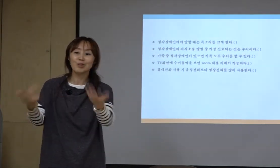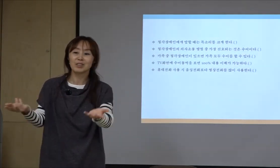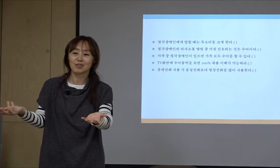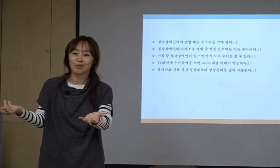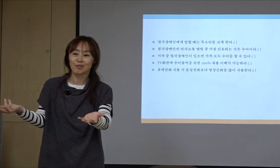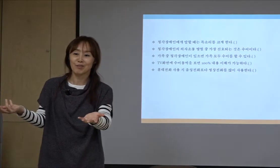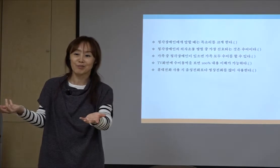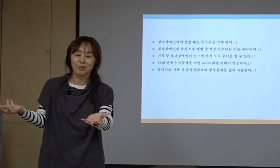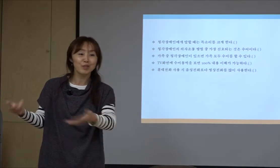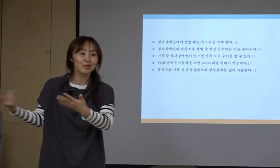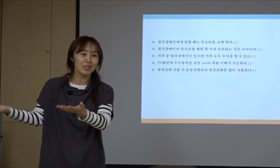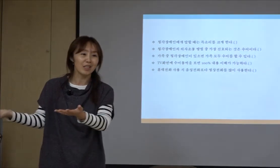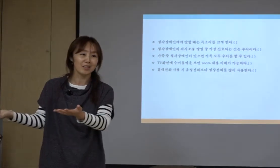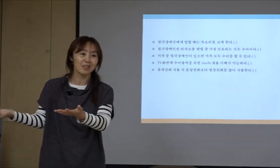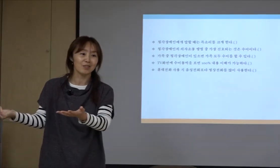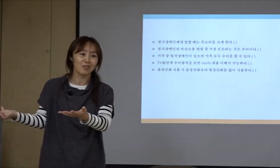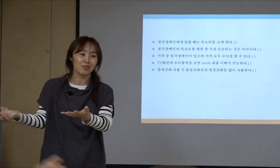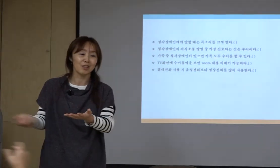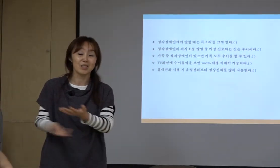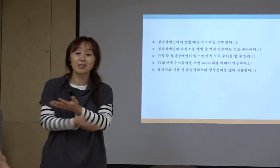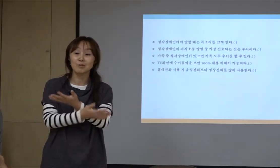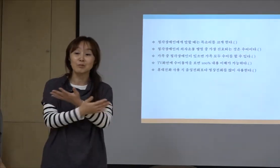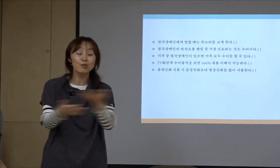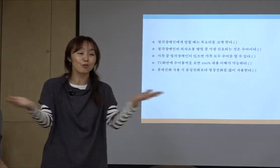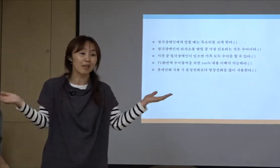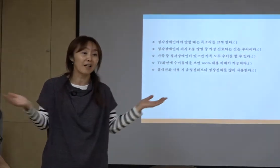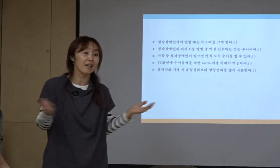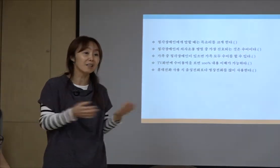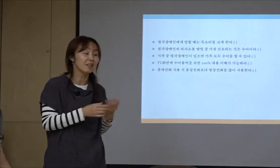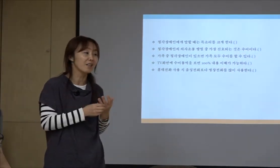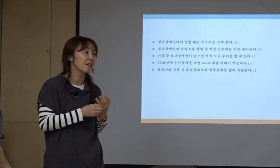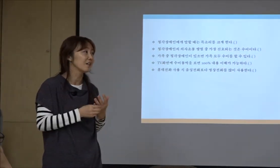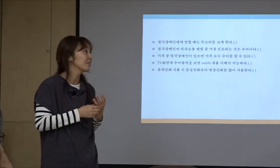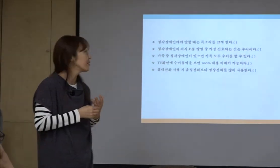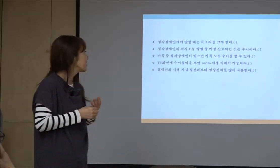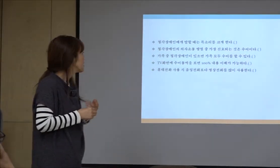민원이 민원 제기가 되는 거죠. 그러니까 지금은 의무적으로 다 해야 되니까.